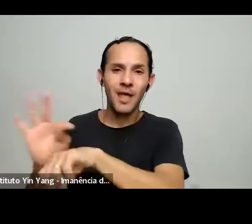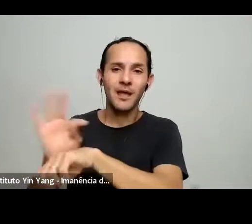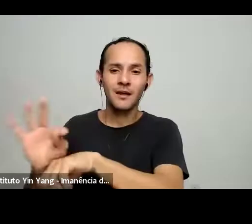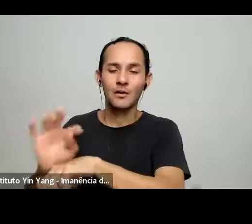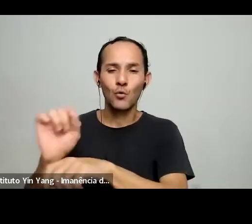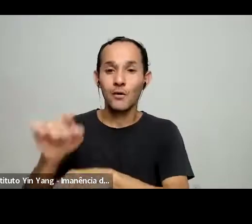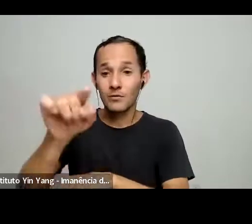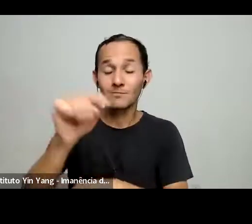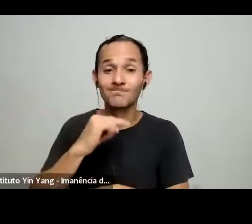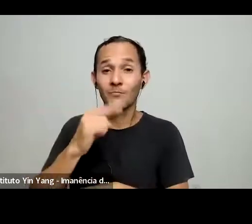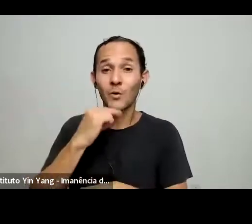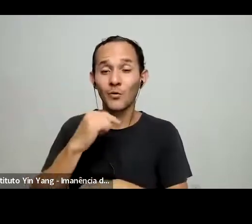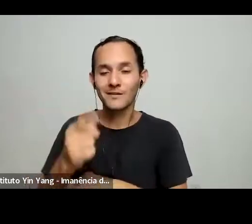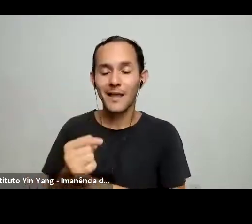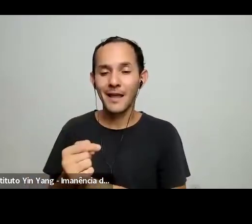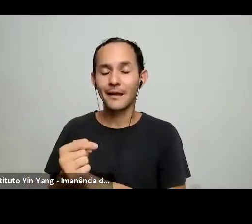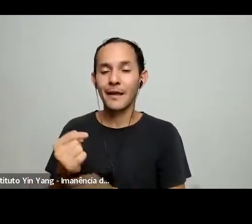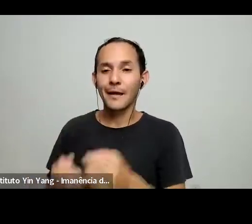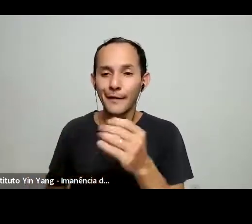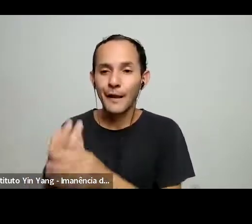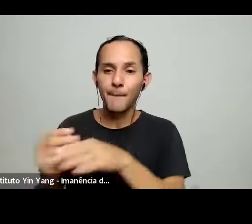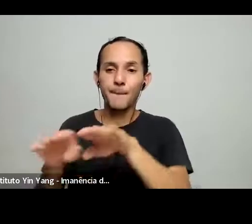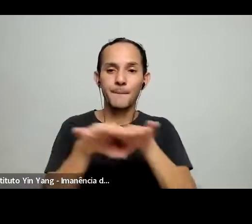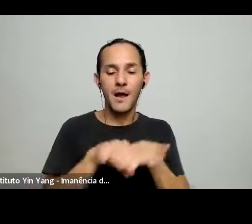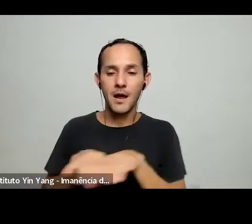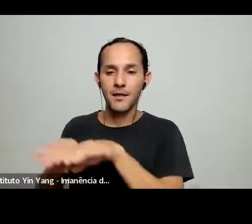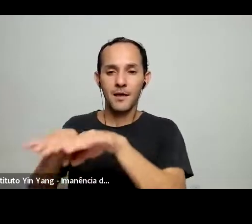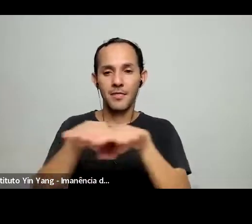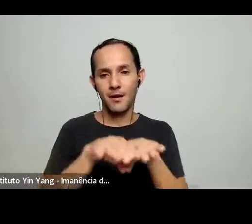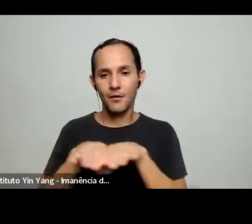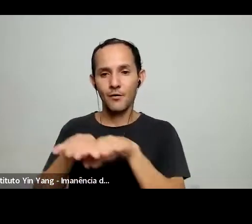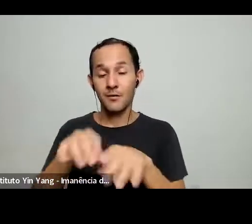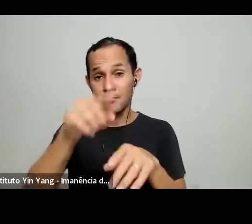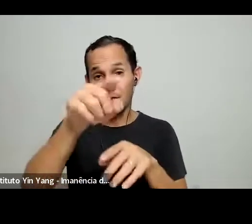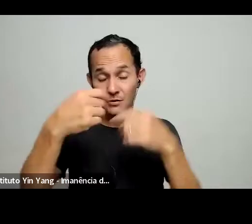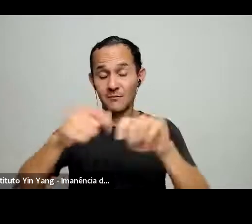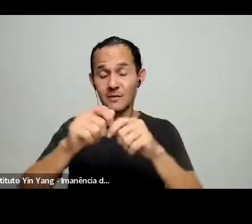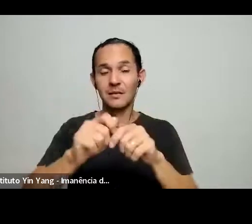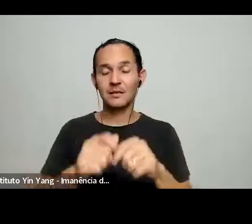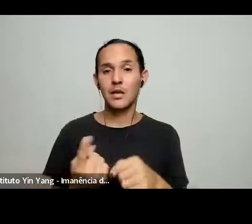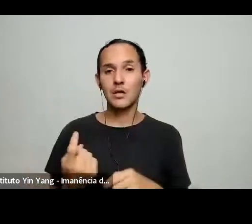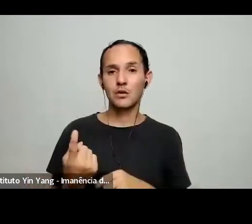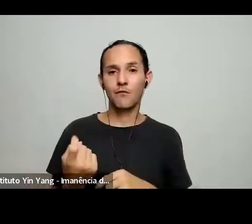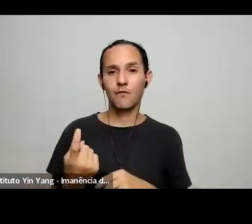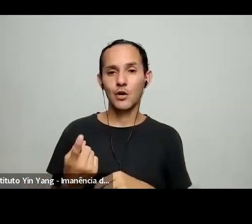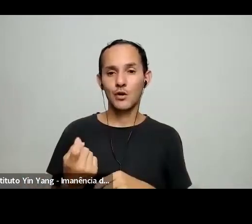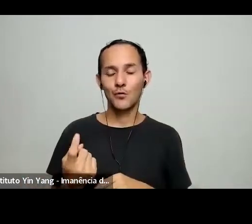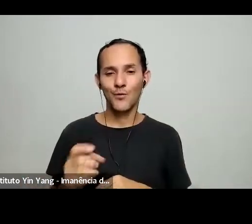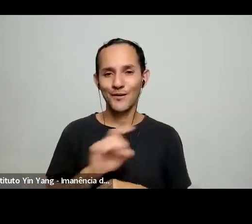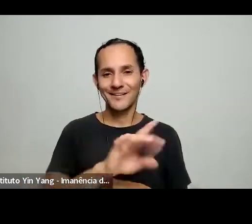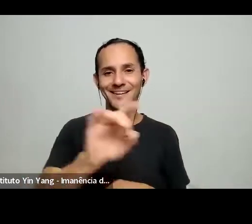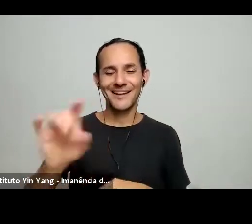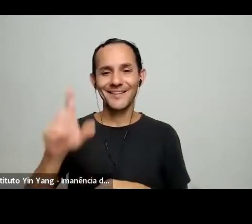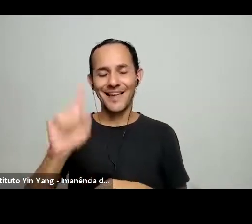não consegue padronizar absolutamente todas as condições e você precisa individualizar aquelas condições, elas são técnicas